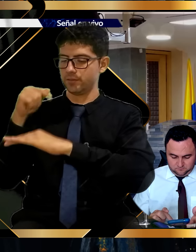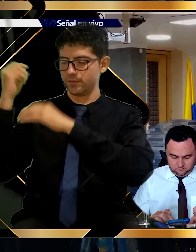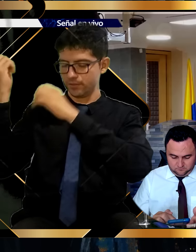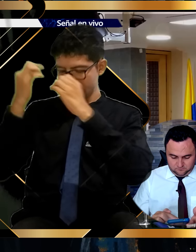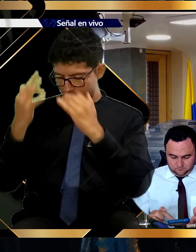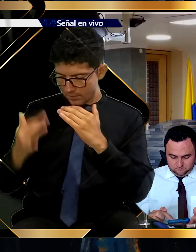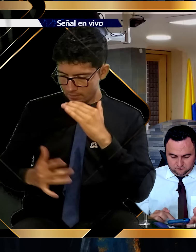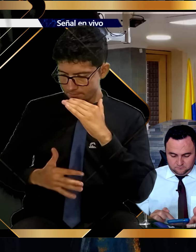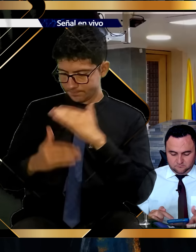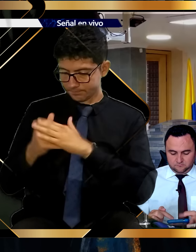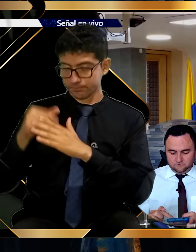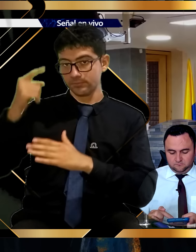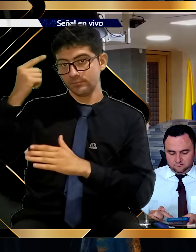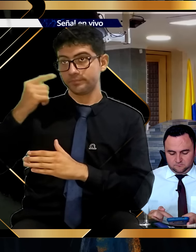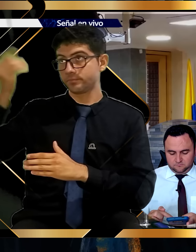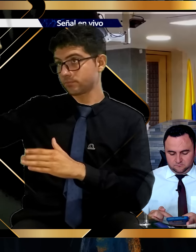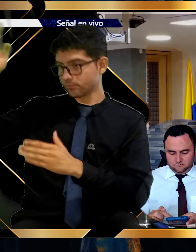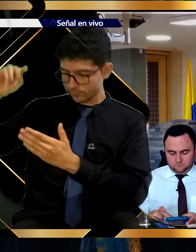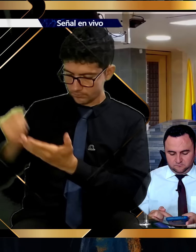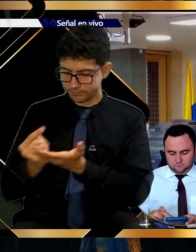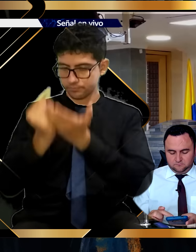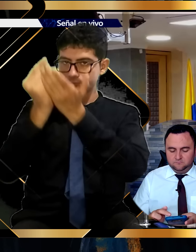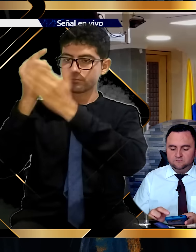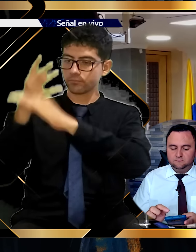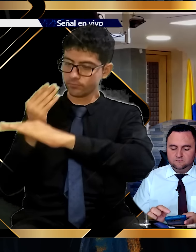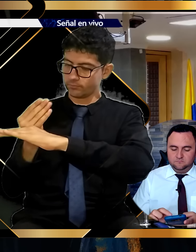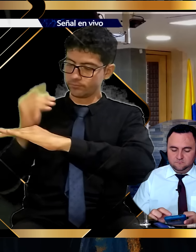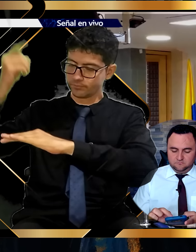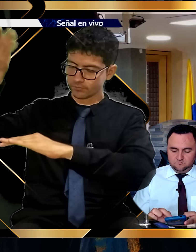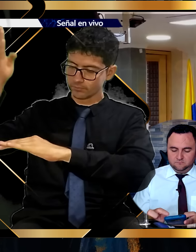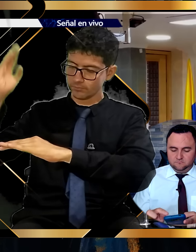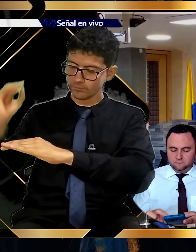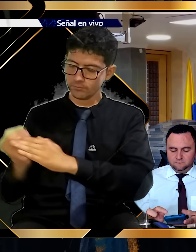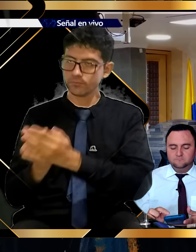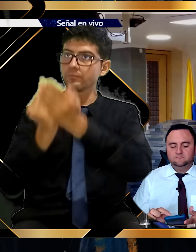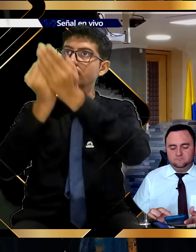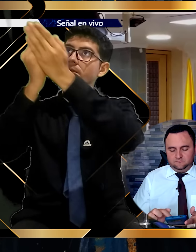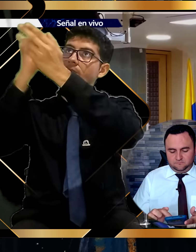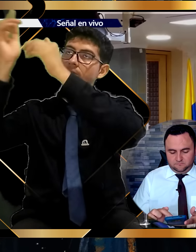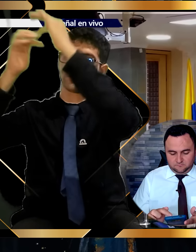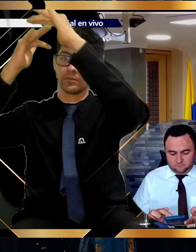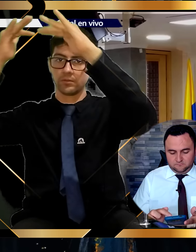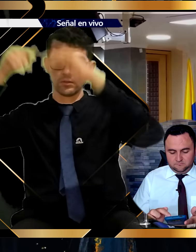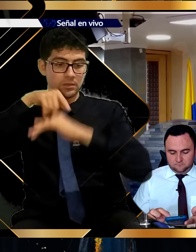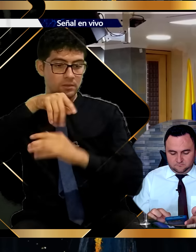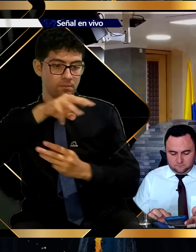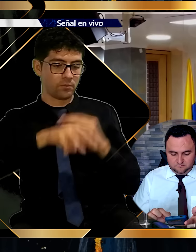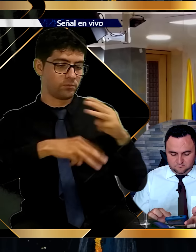El día que salga la iglesia, ¡zas!, este pobre mundo queda sin esperanza.